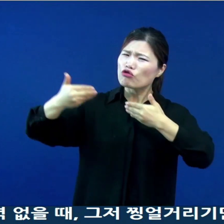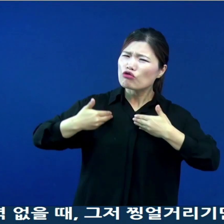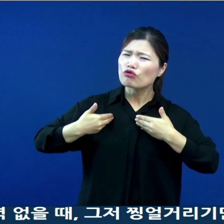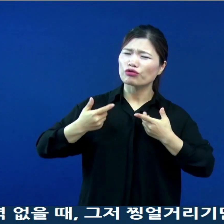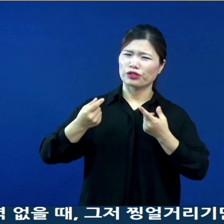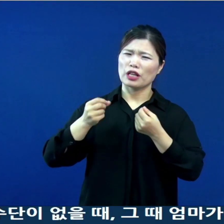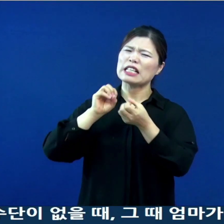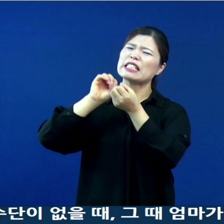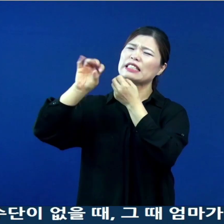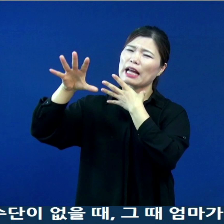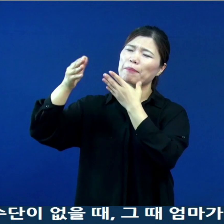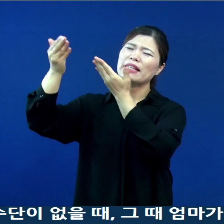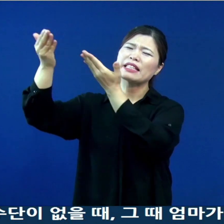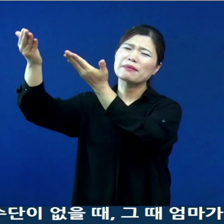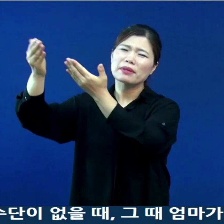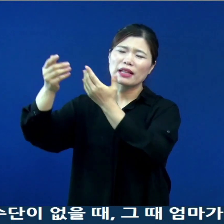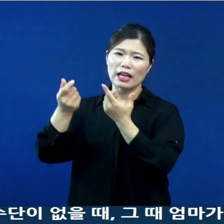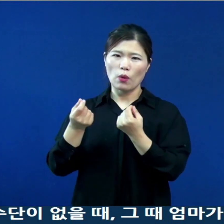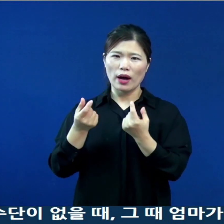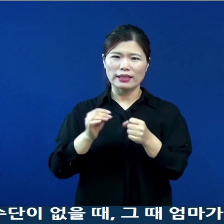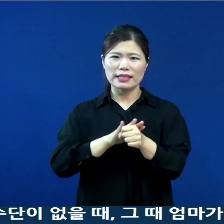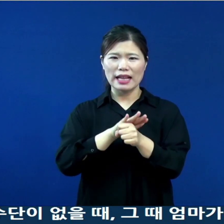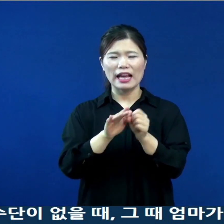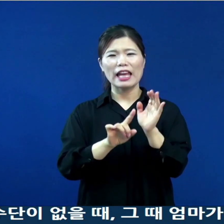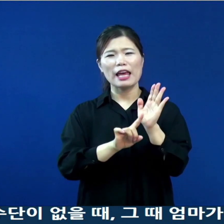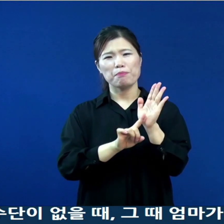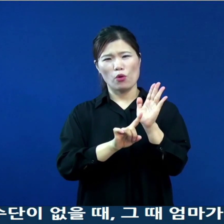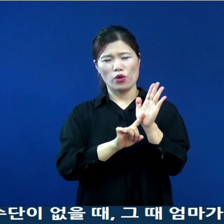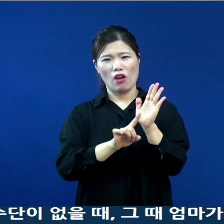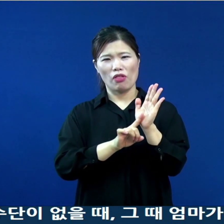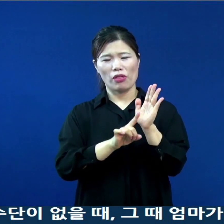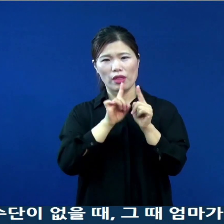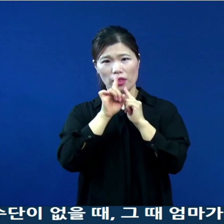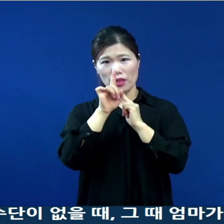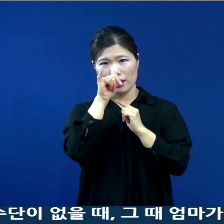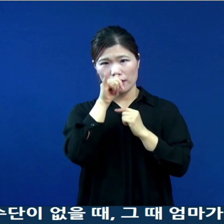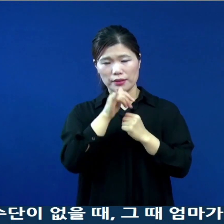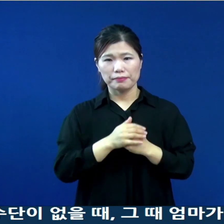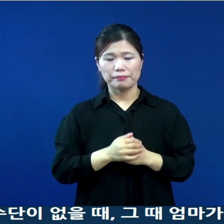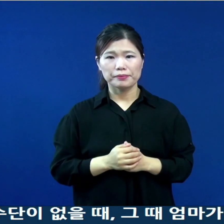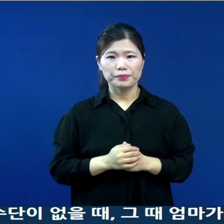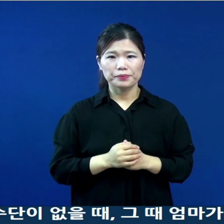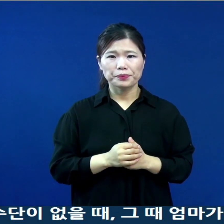이 사랑의 표현이라고 볼 수 있겠습니다.